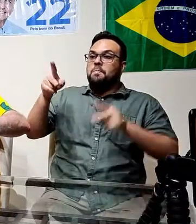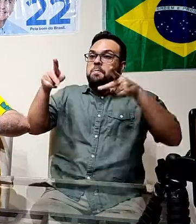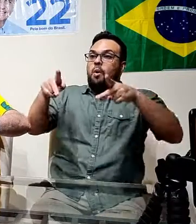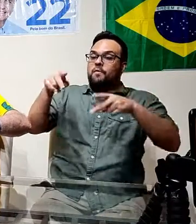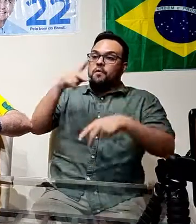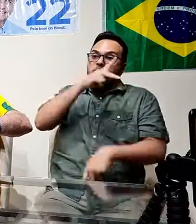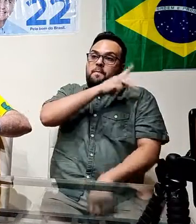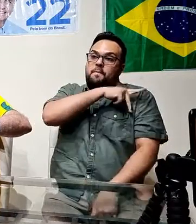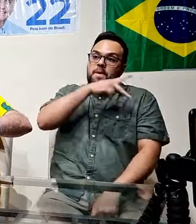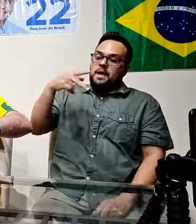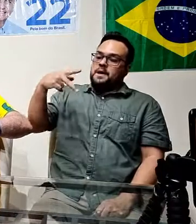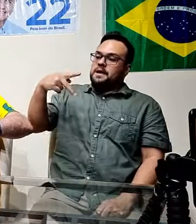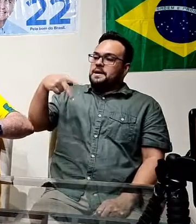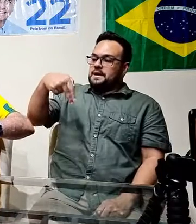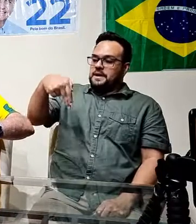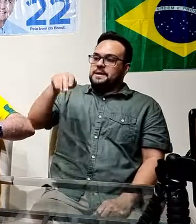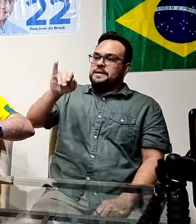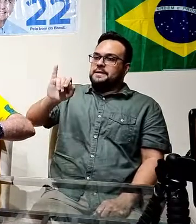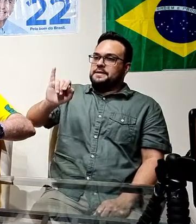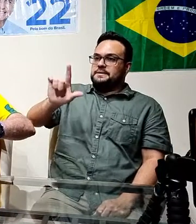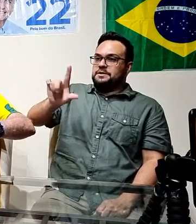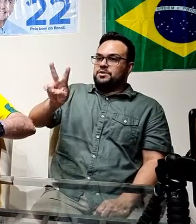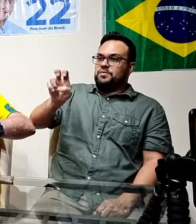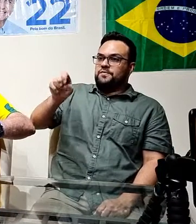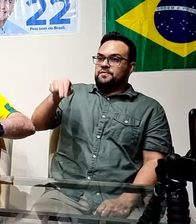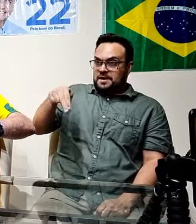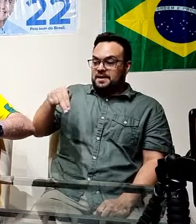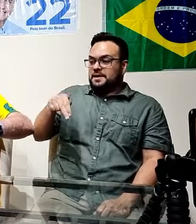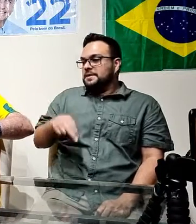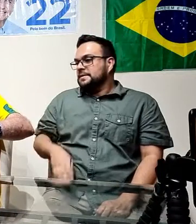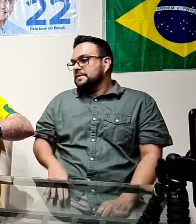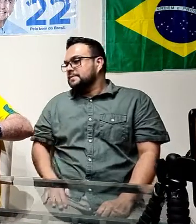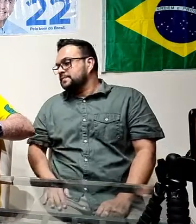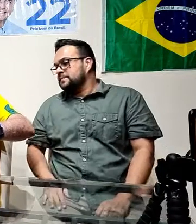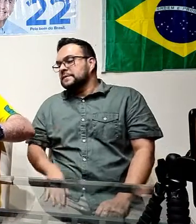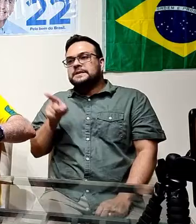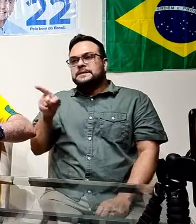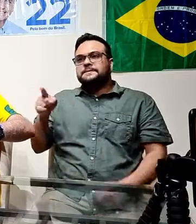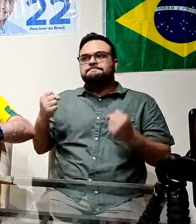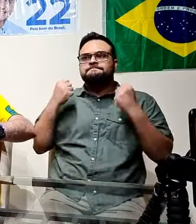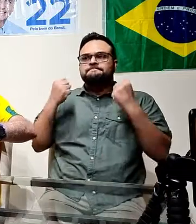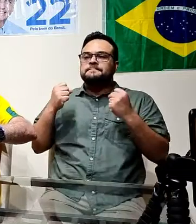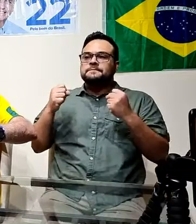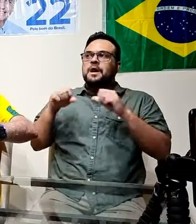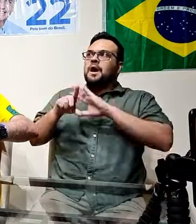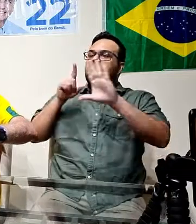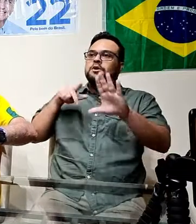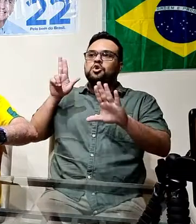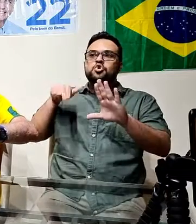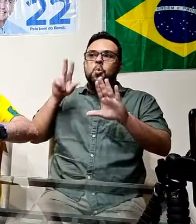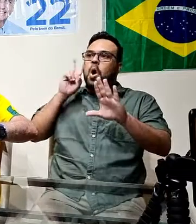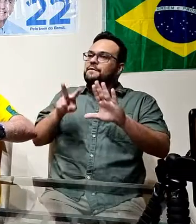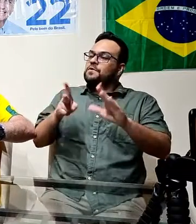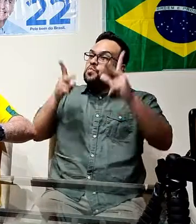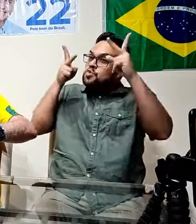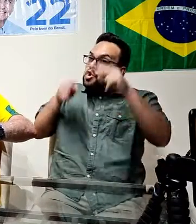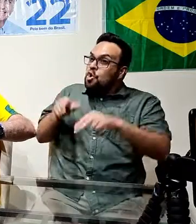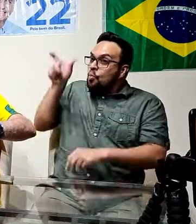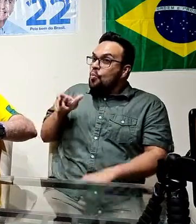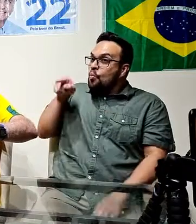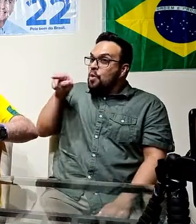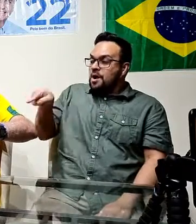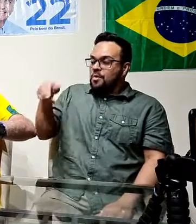vocês vão ter um governador realmente nunca visto, com todo respeito a todos que passaram por aí, né? Mas no meu